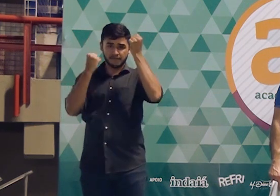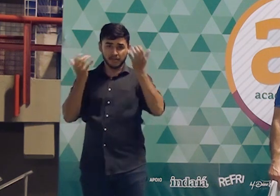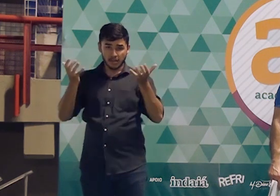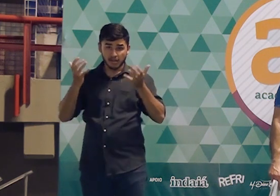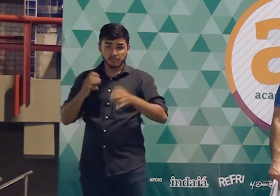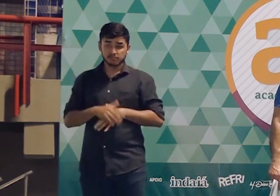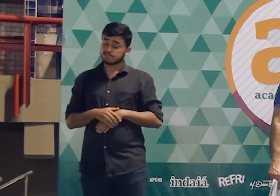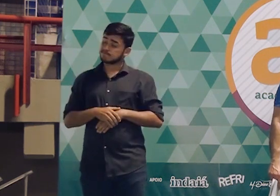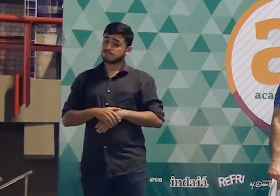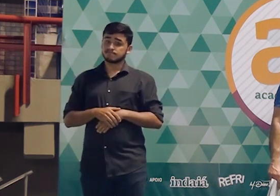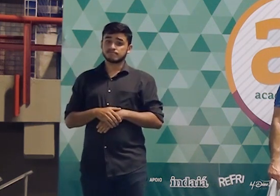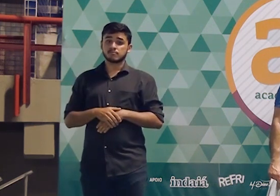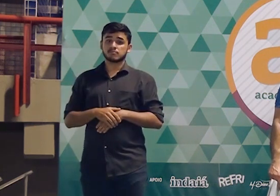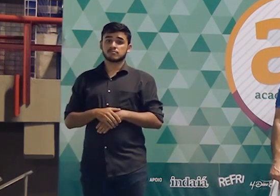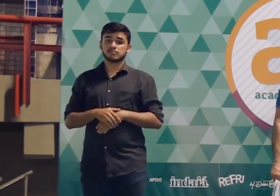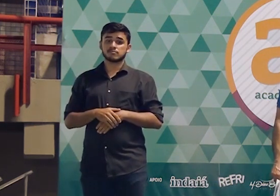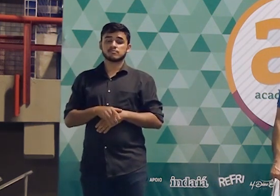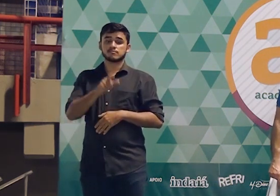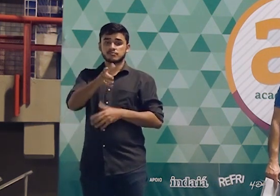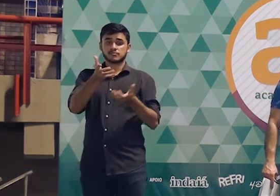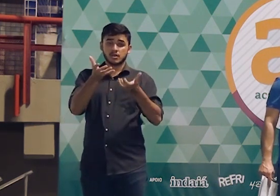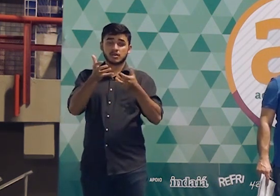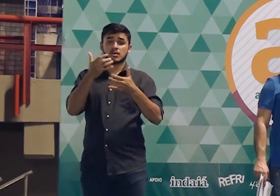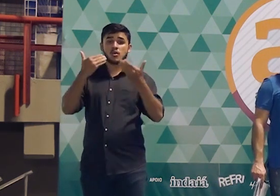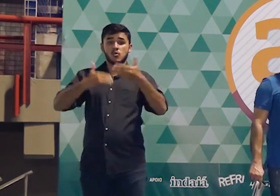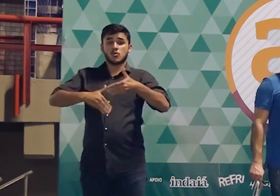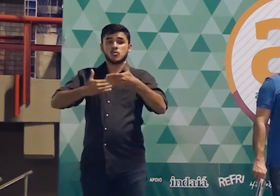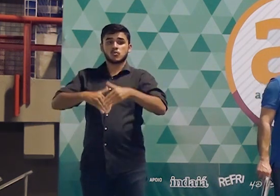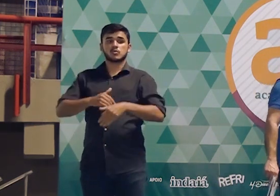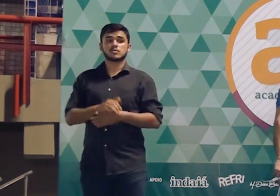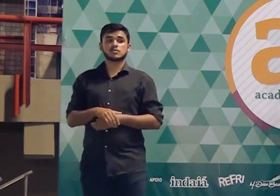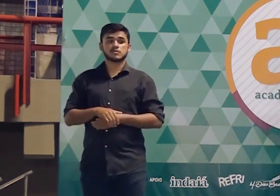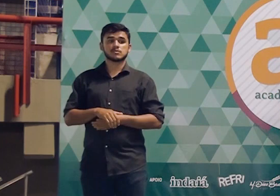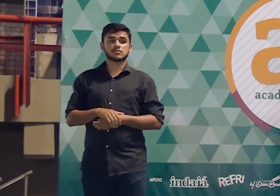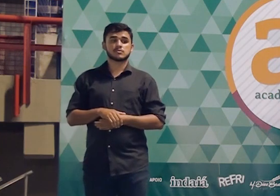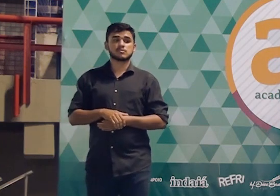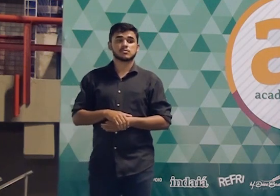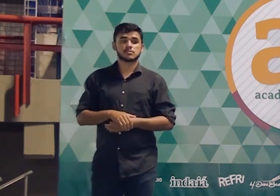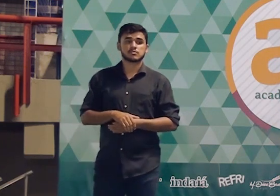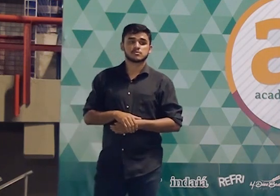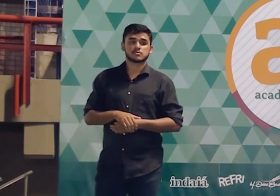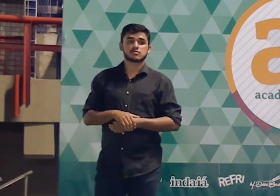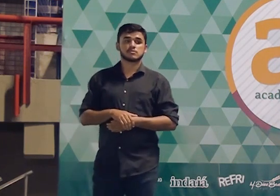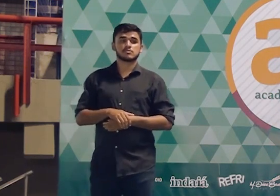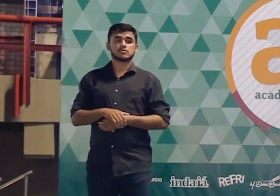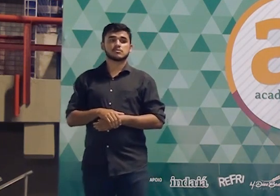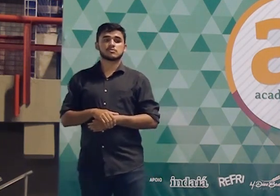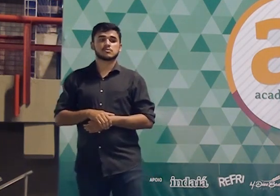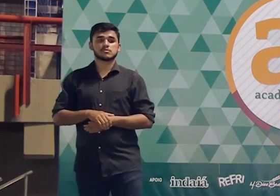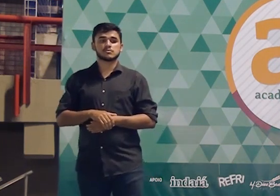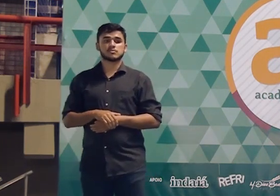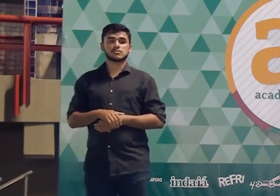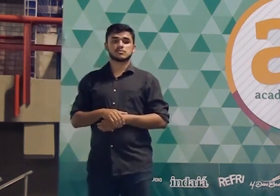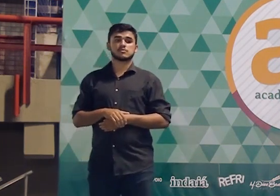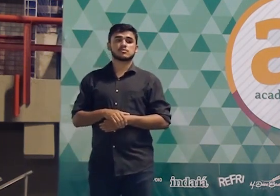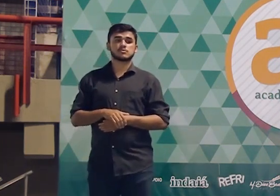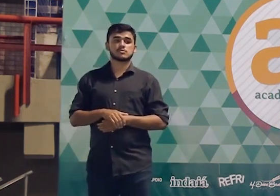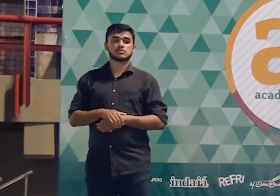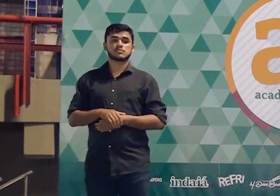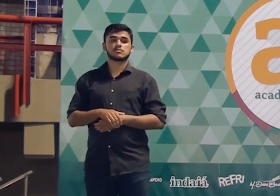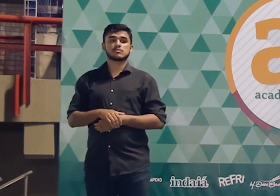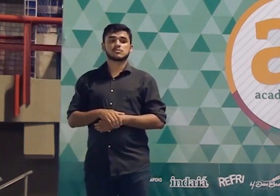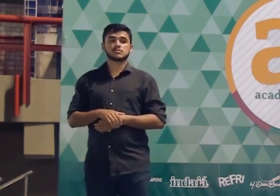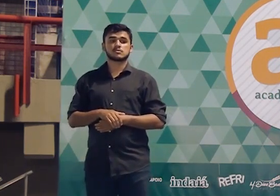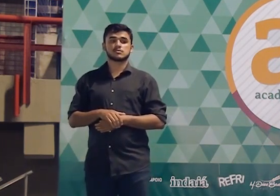quer? Quer fazer concurso? Maravilha, tá? Show. Ou seja,